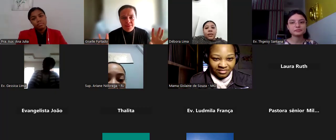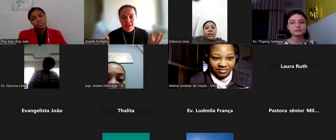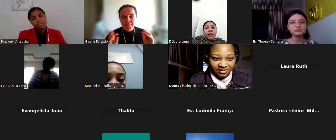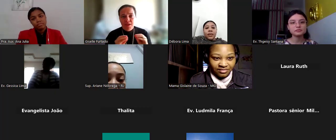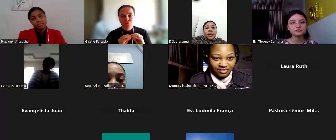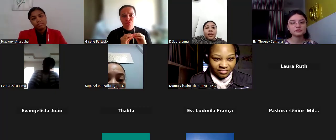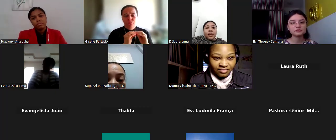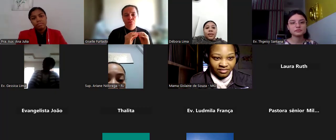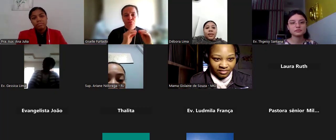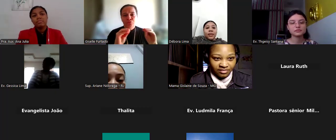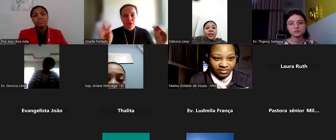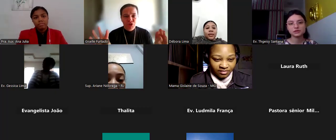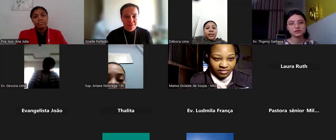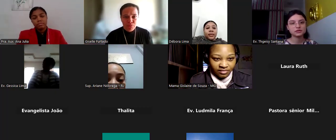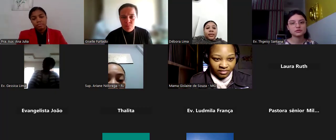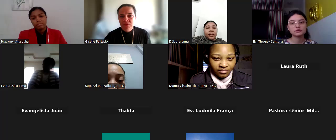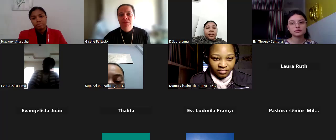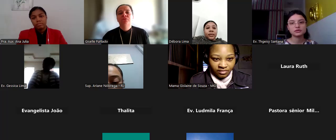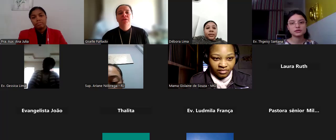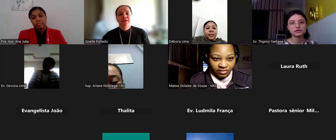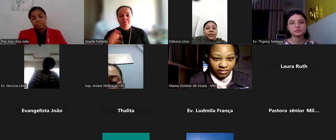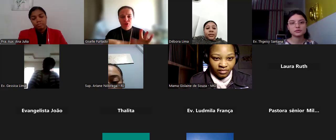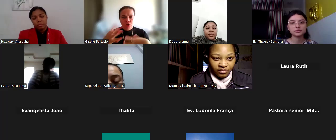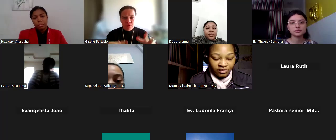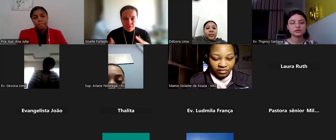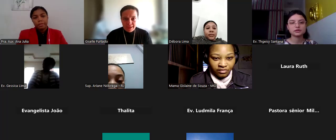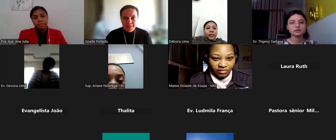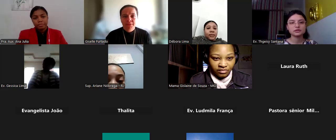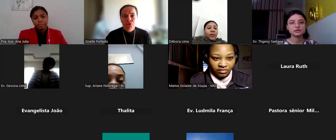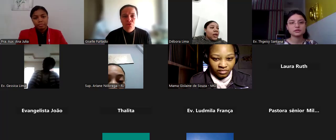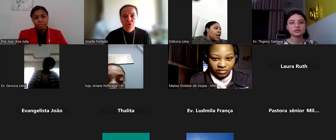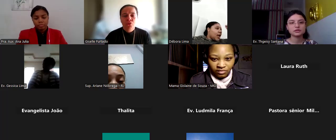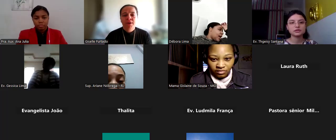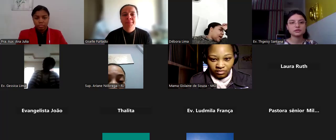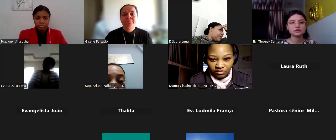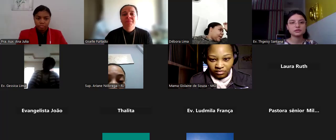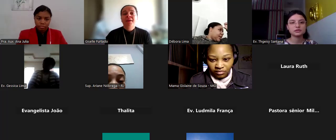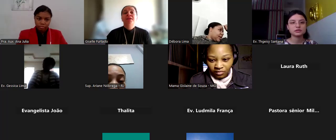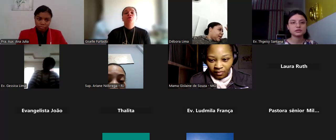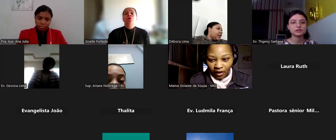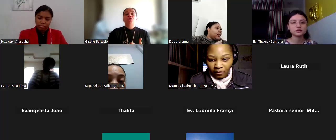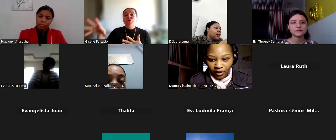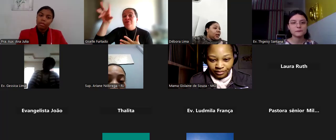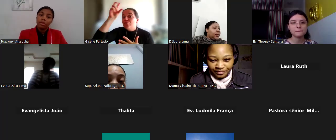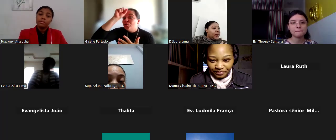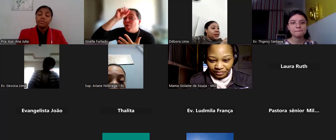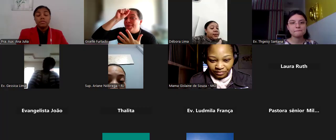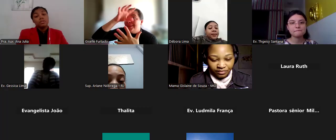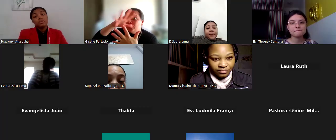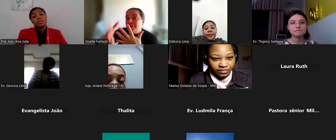que eles têm uma direção específica, mas a gente vai falar isso no decorrer, tá? Então, quando eu falo que eu estou aprendendo